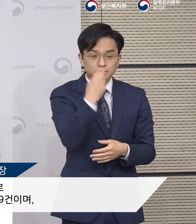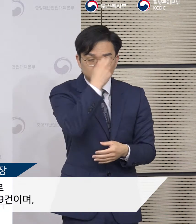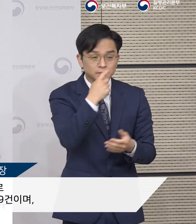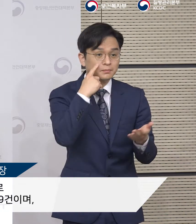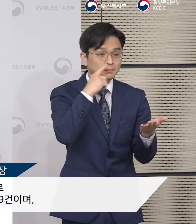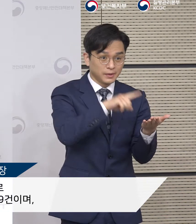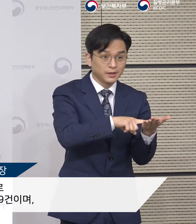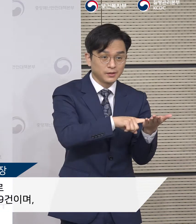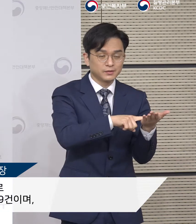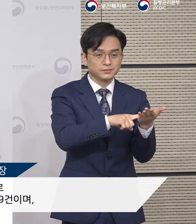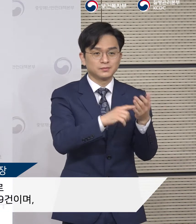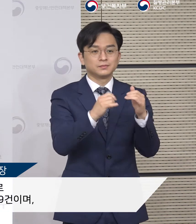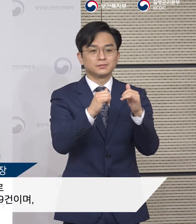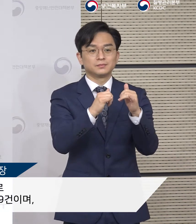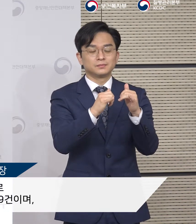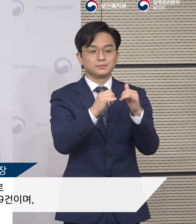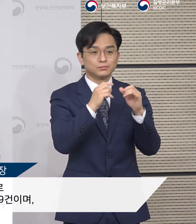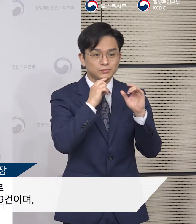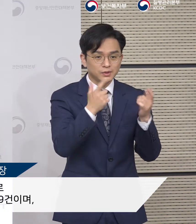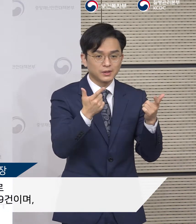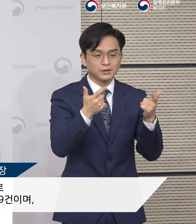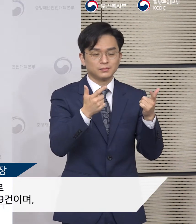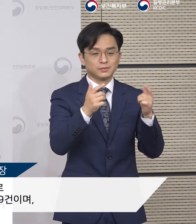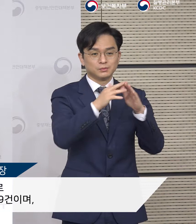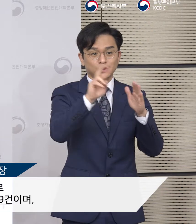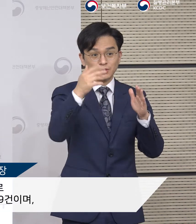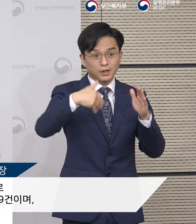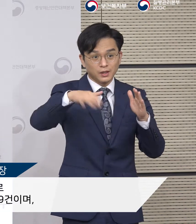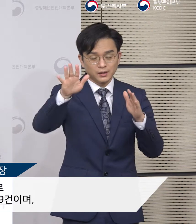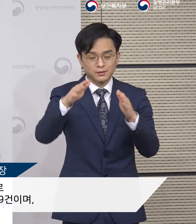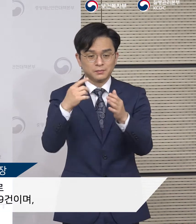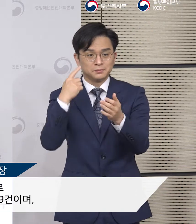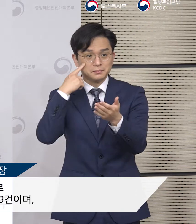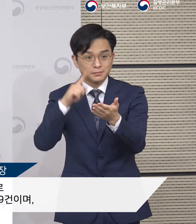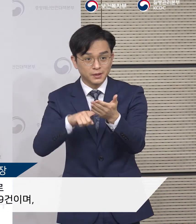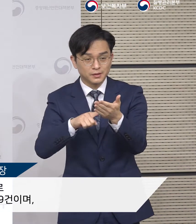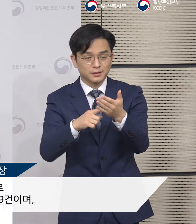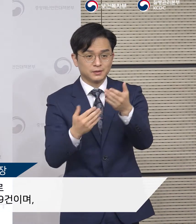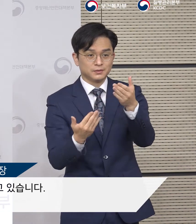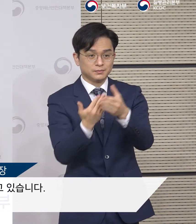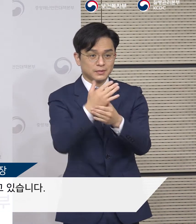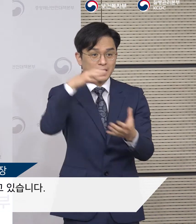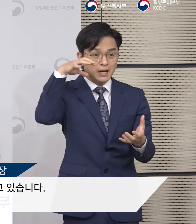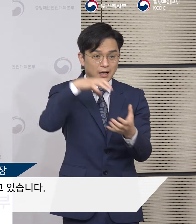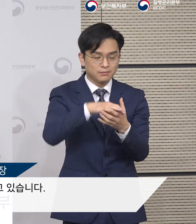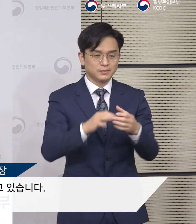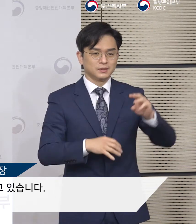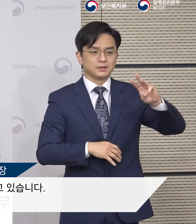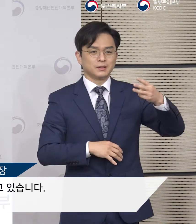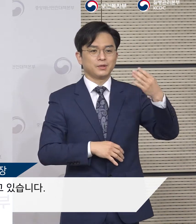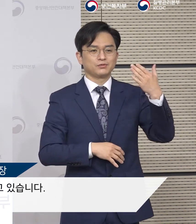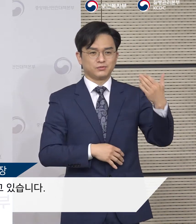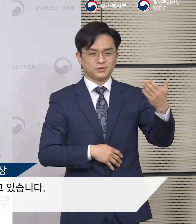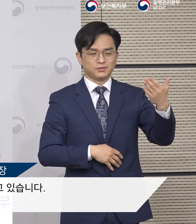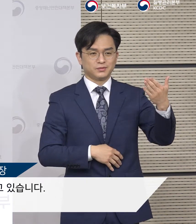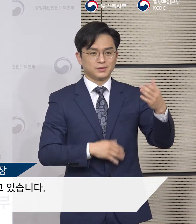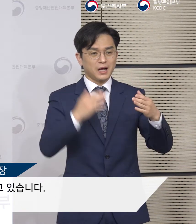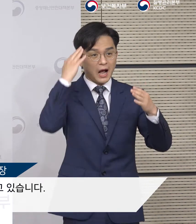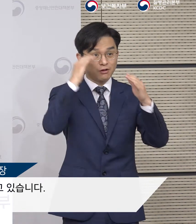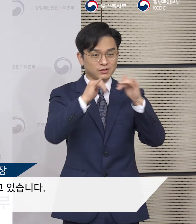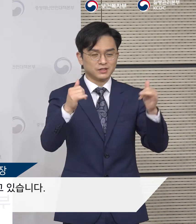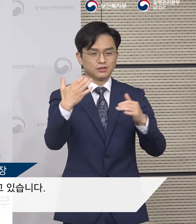해외 유입자로 지역사회에서 확진된 사례를 포함하면 총 309건이며 우리 국민이